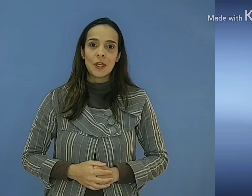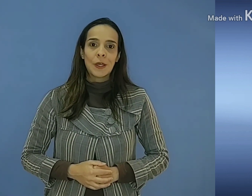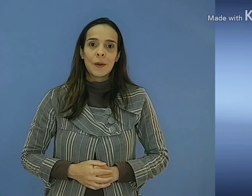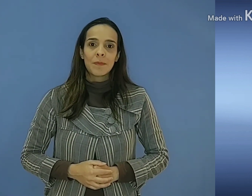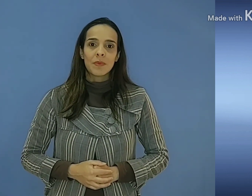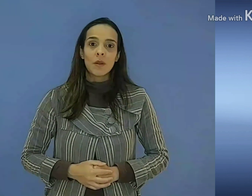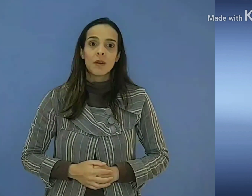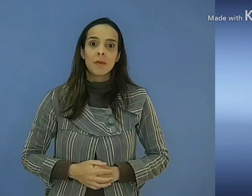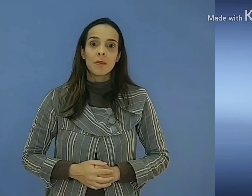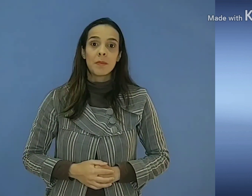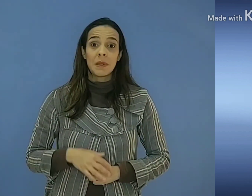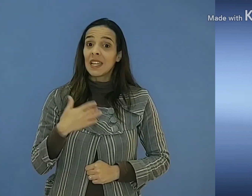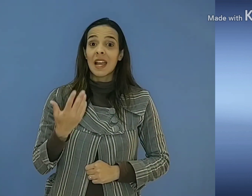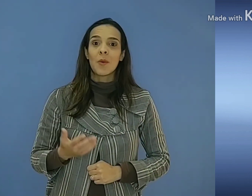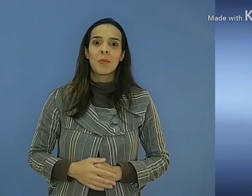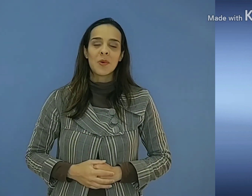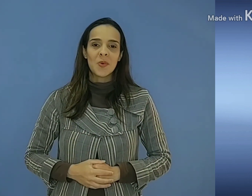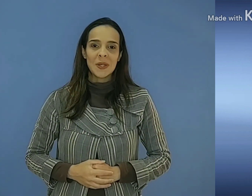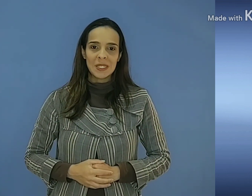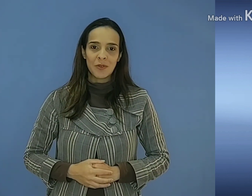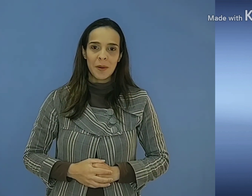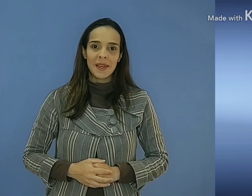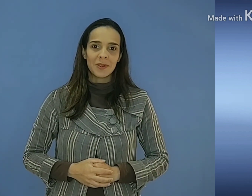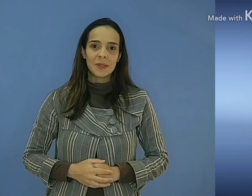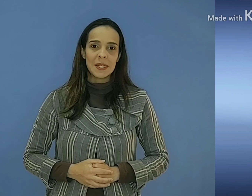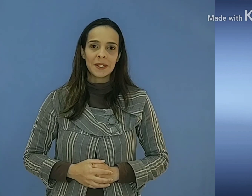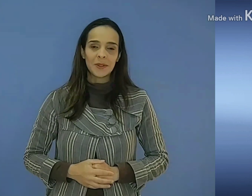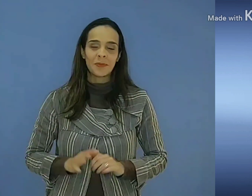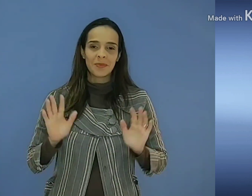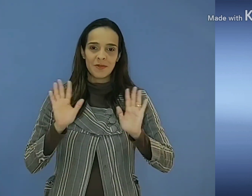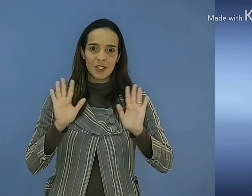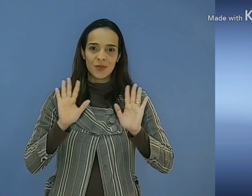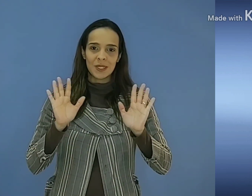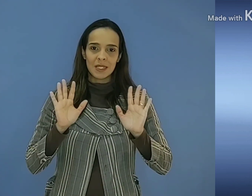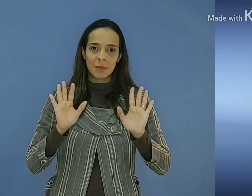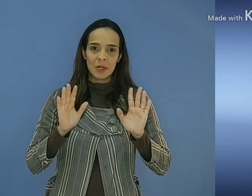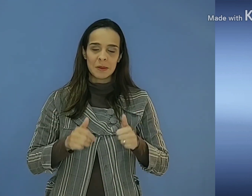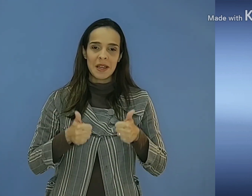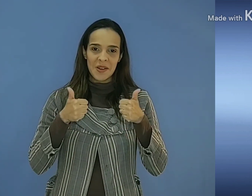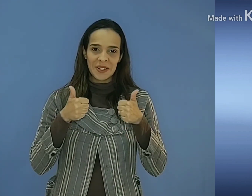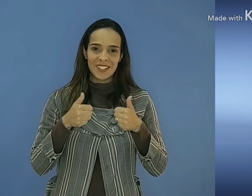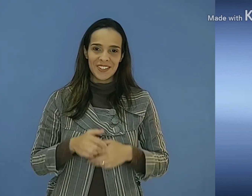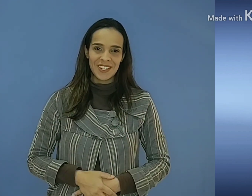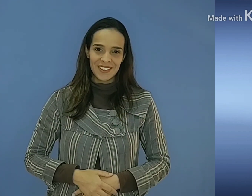a gente brincar um pouco com esse alfabeto, certo? Vejo vocês na próxima aula. Tchau, tchau!